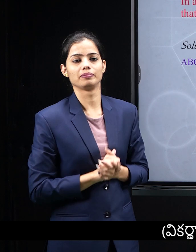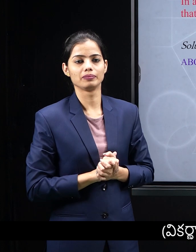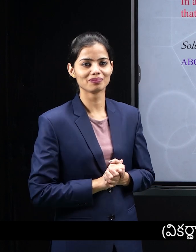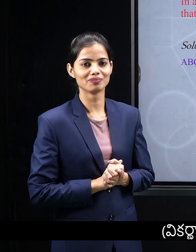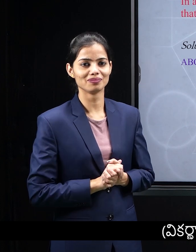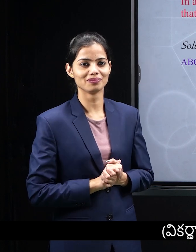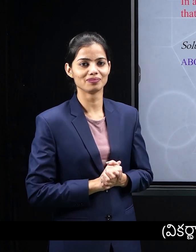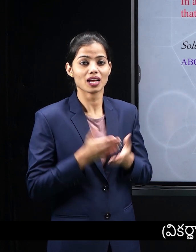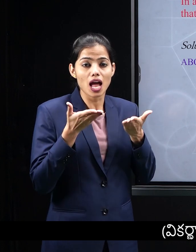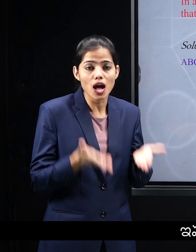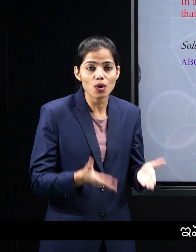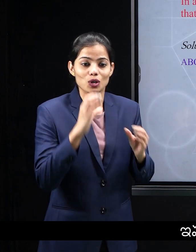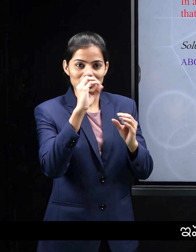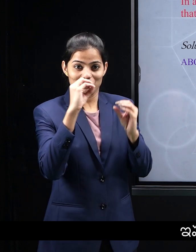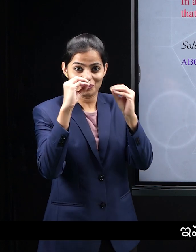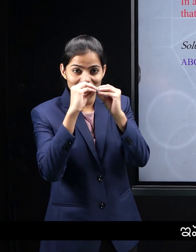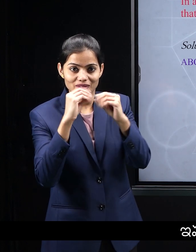ఒకటి విభజిస్తాయి. ఇప్పుడు